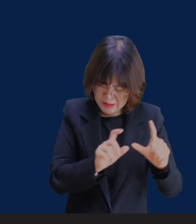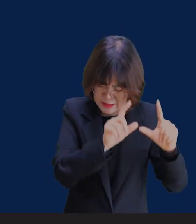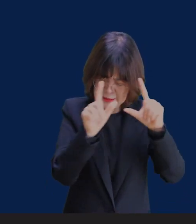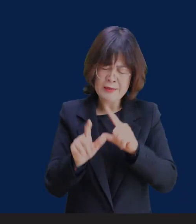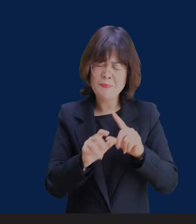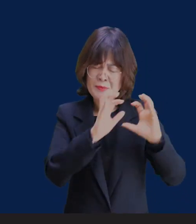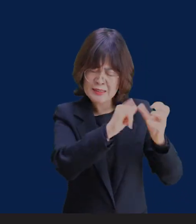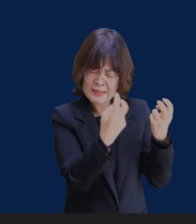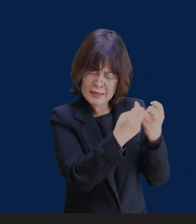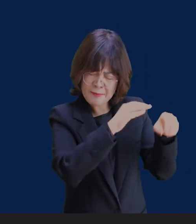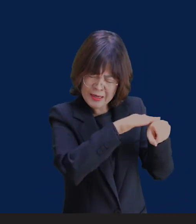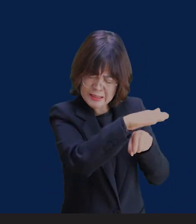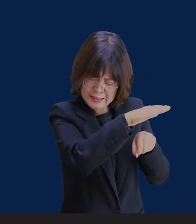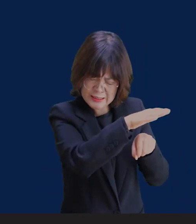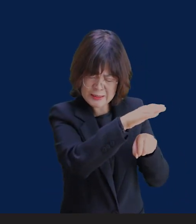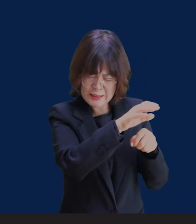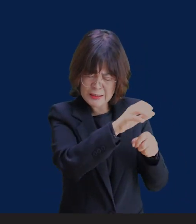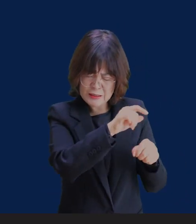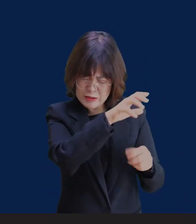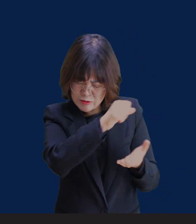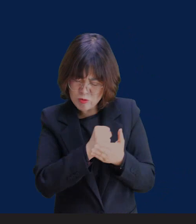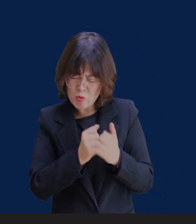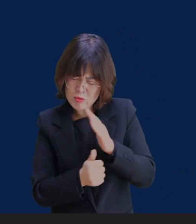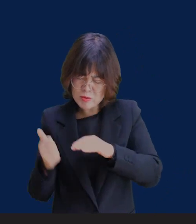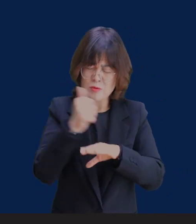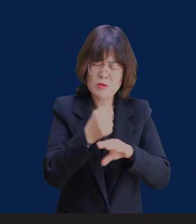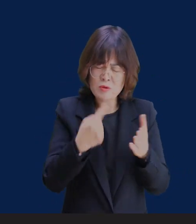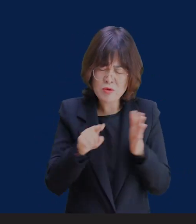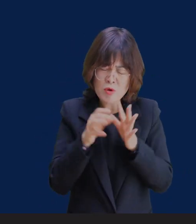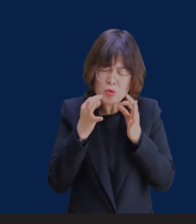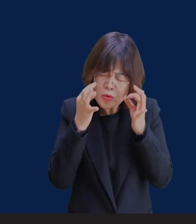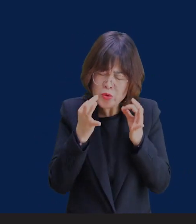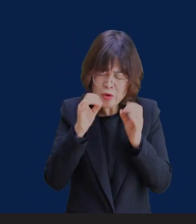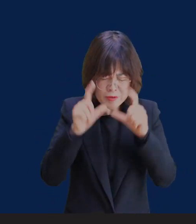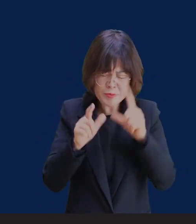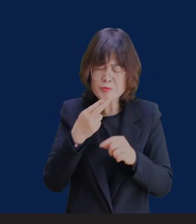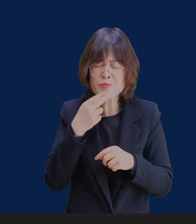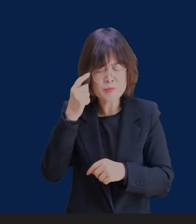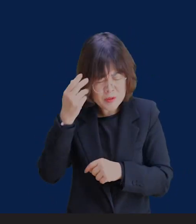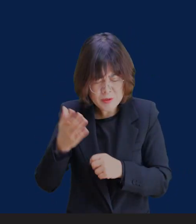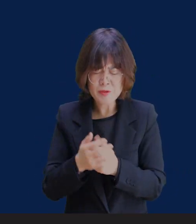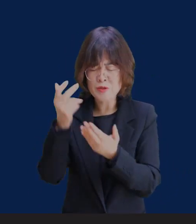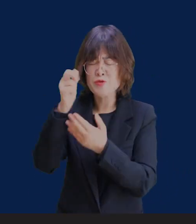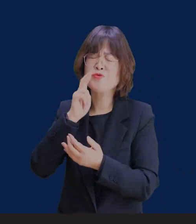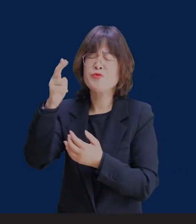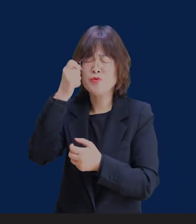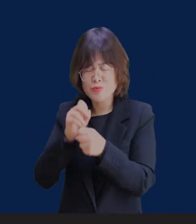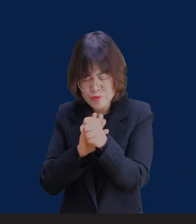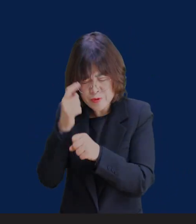하나님은 성전된 우리는 어떻습니까? 성전된 우리의 모습은 어떻습니까? 우리의 모습은 아버지 하나님 예수님의